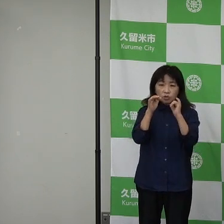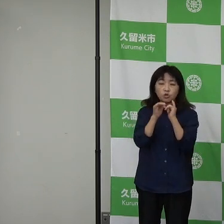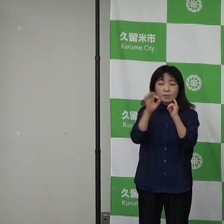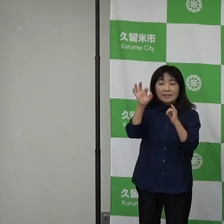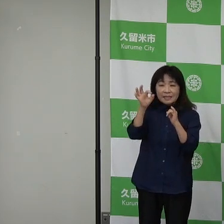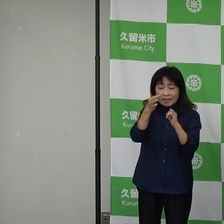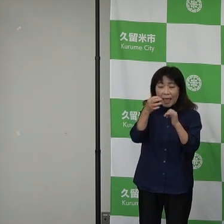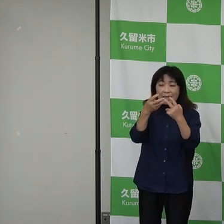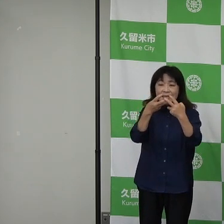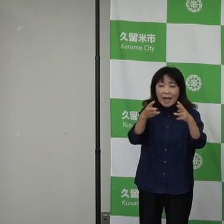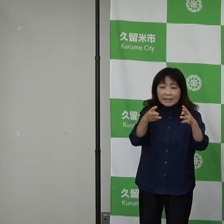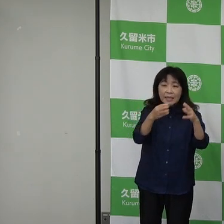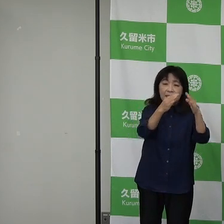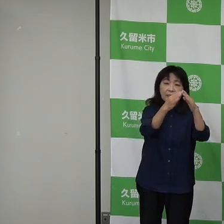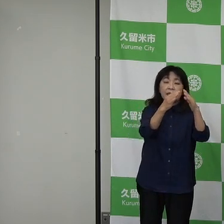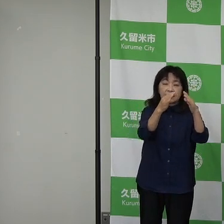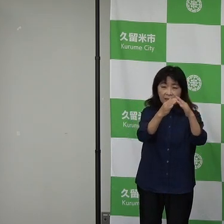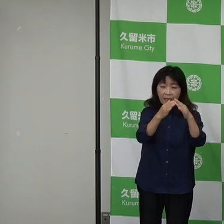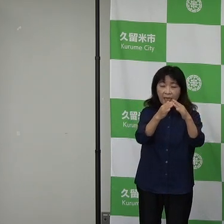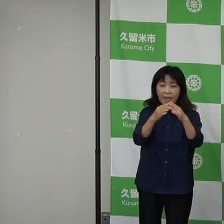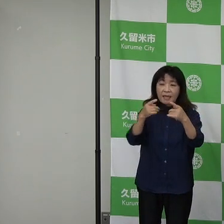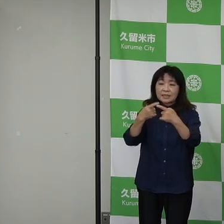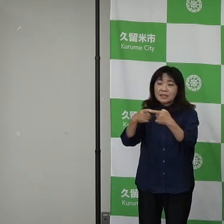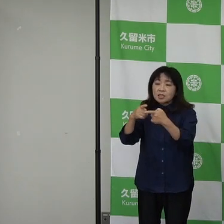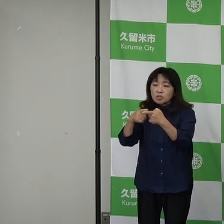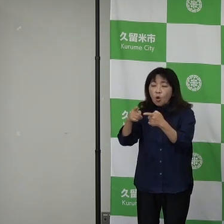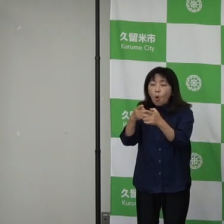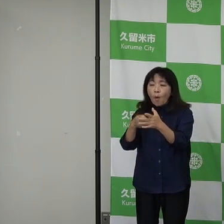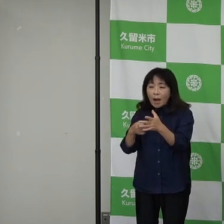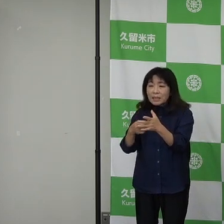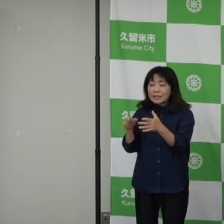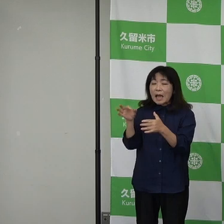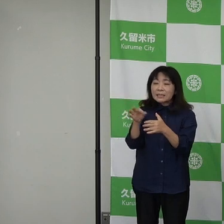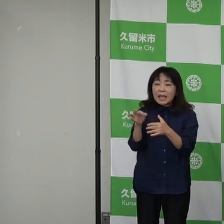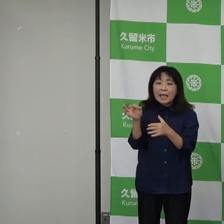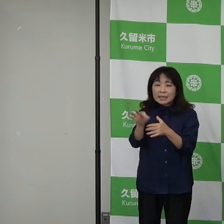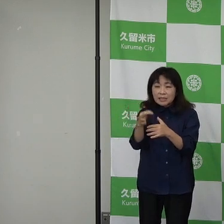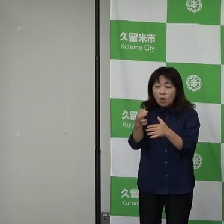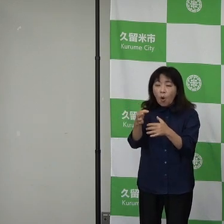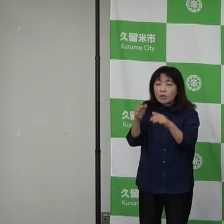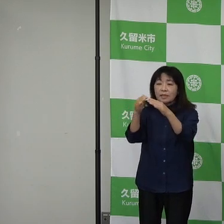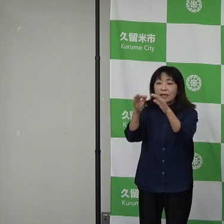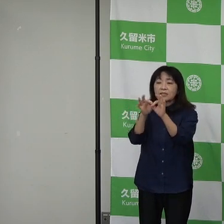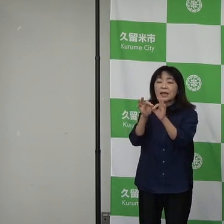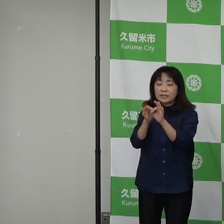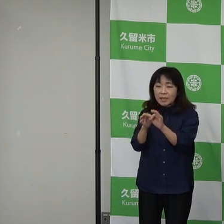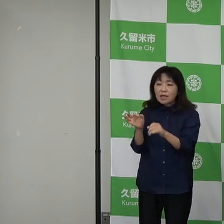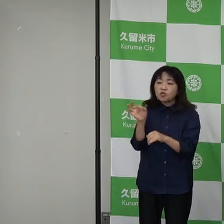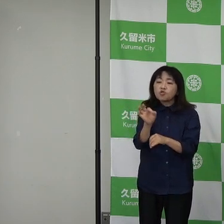税非課税世帯、均等割の課税世帯へ給